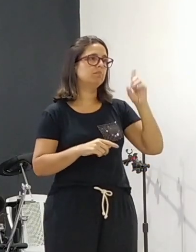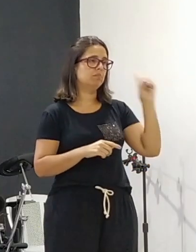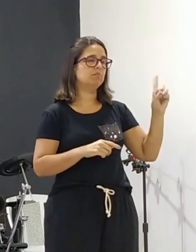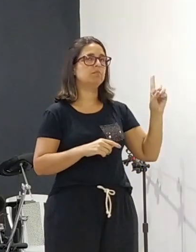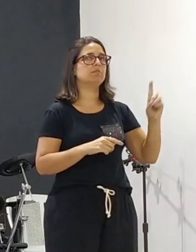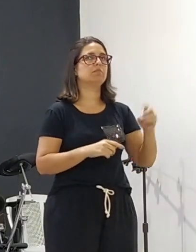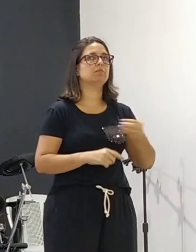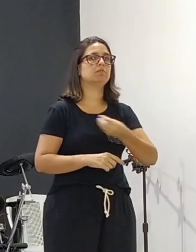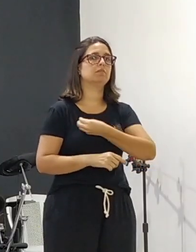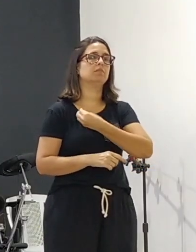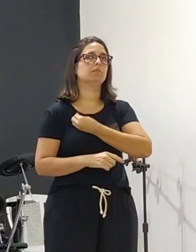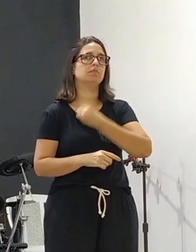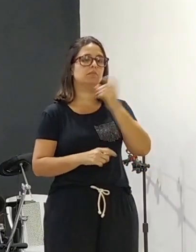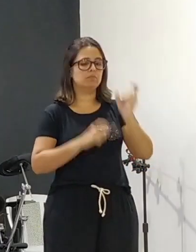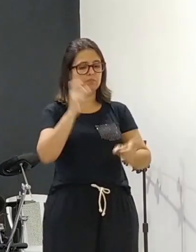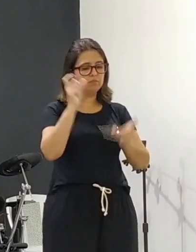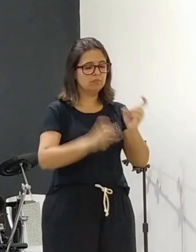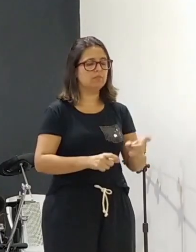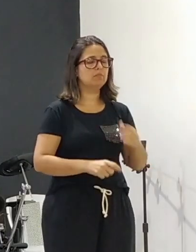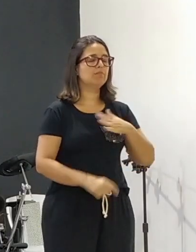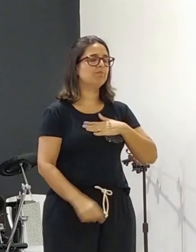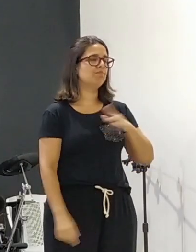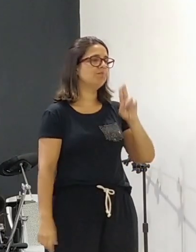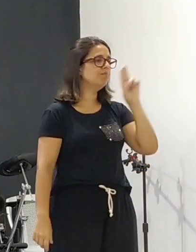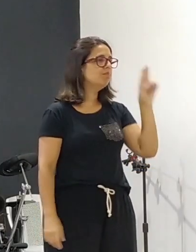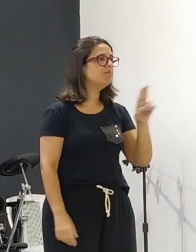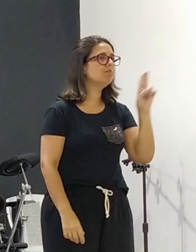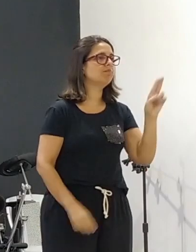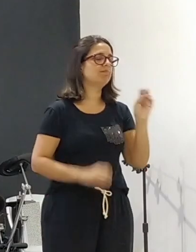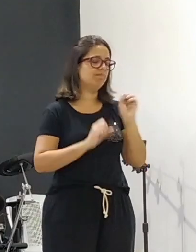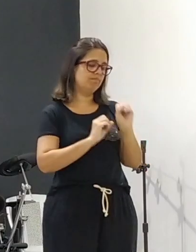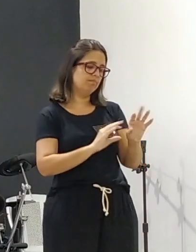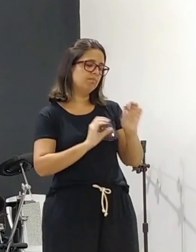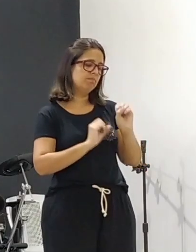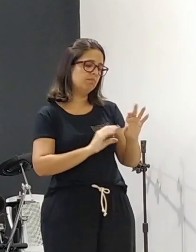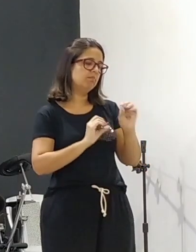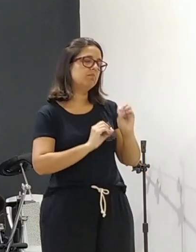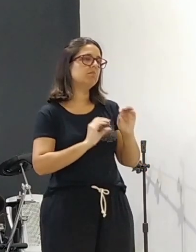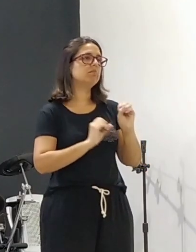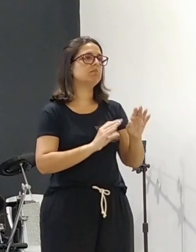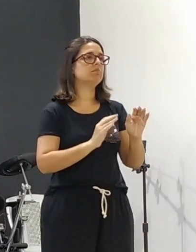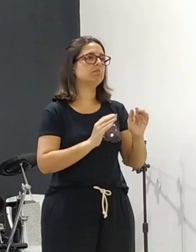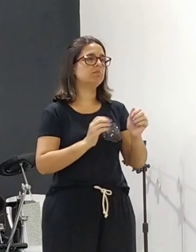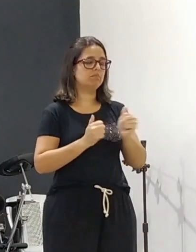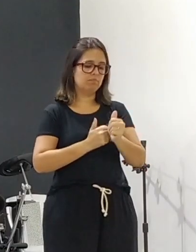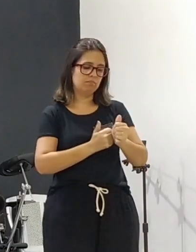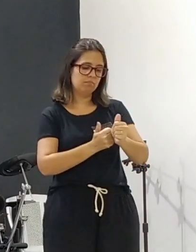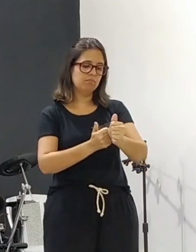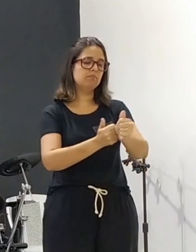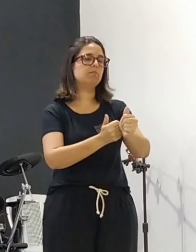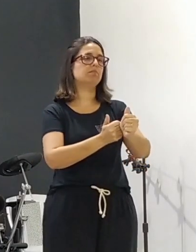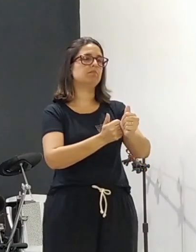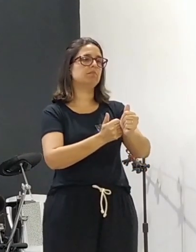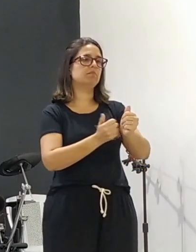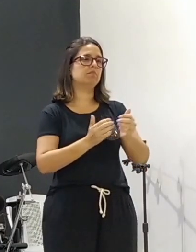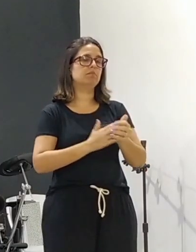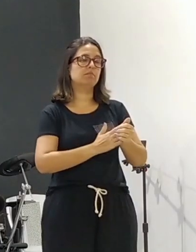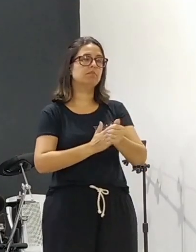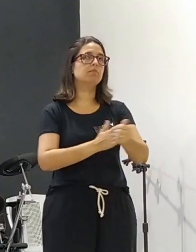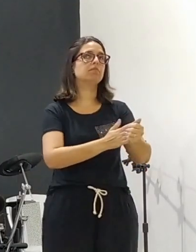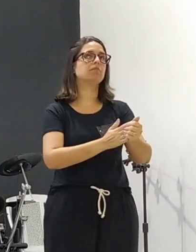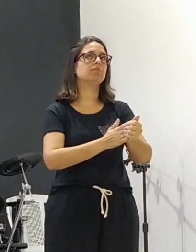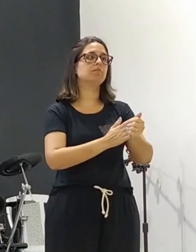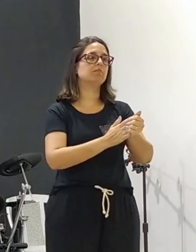Deus ia me usar para falar para elas, para ensiná-las, para levá-las para o caminho, né? E quando